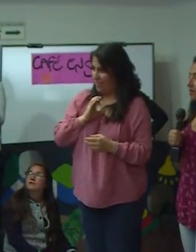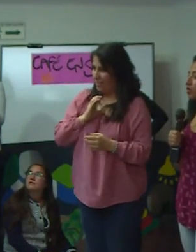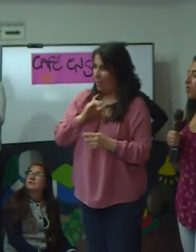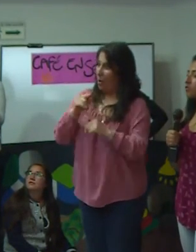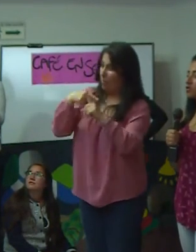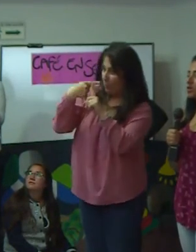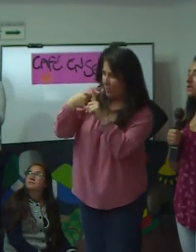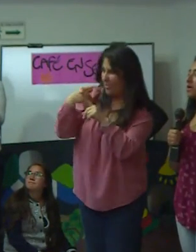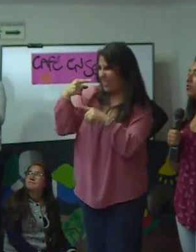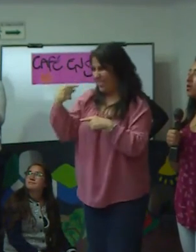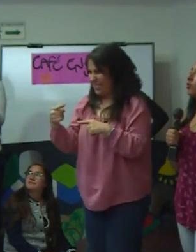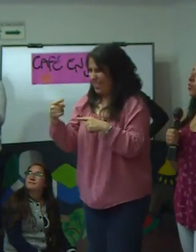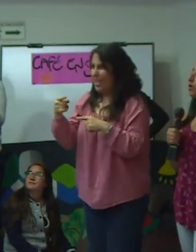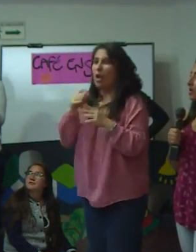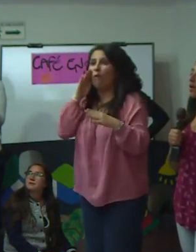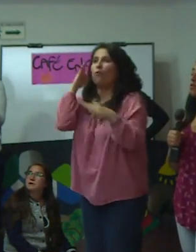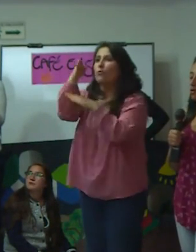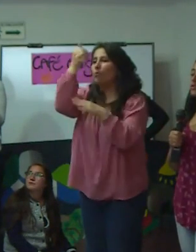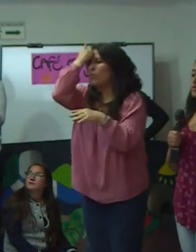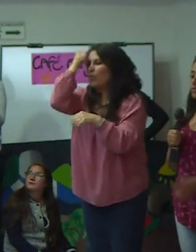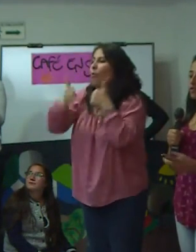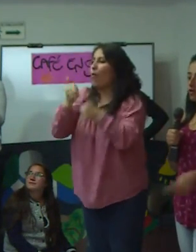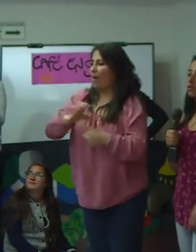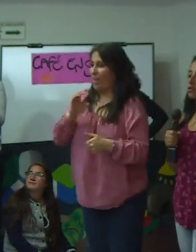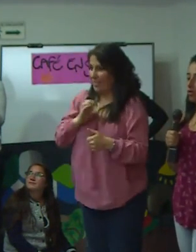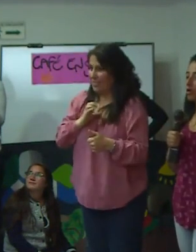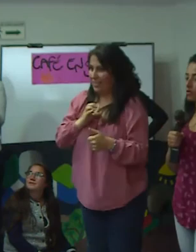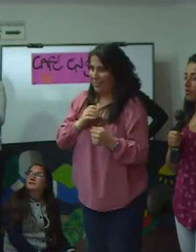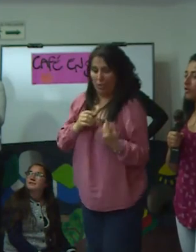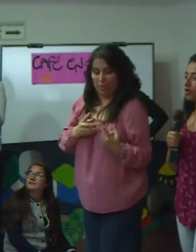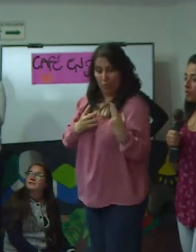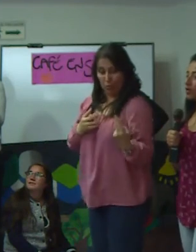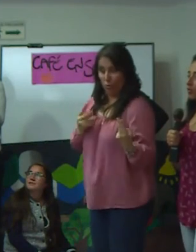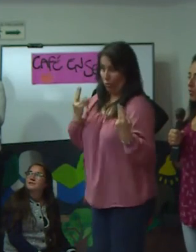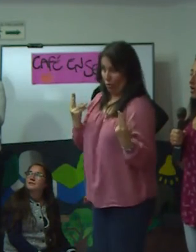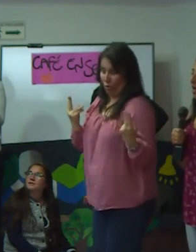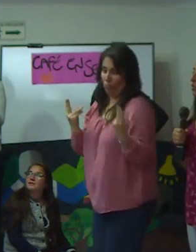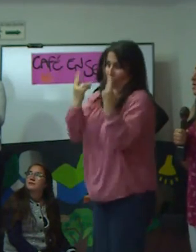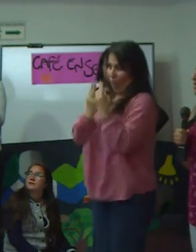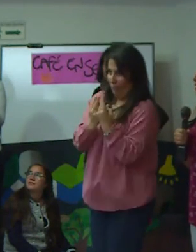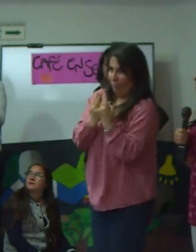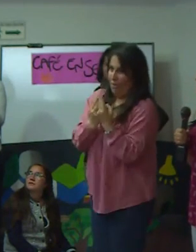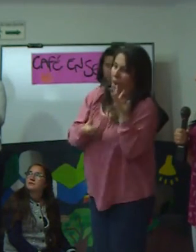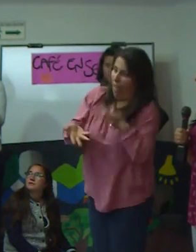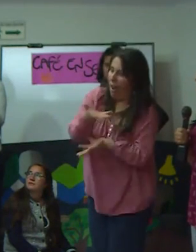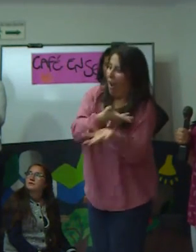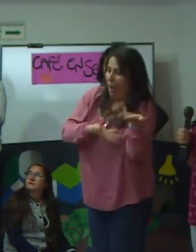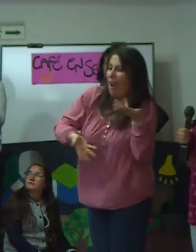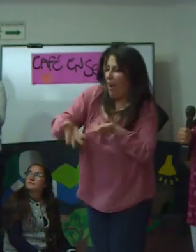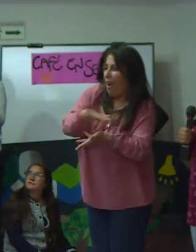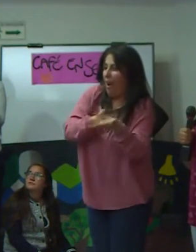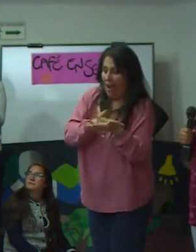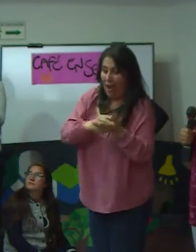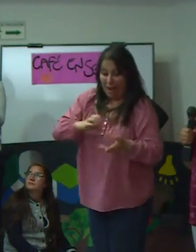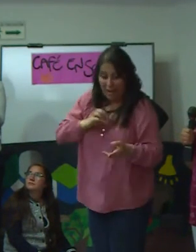Entonces vamos a socializar con el grupo del lado, sí, perfecto, de A4, con el grupo del lado las características que anotaron en cada una de sus